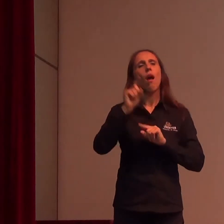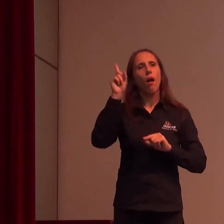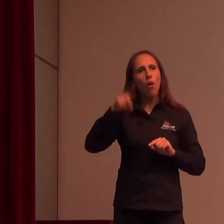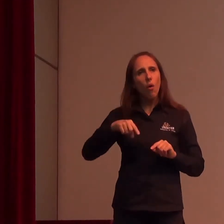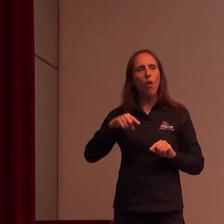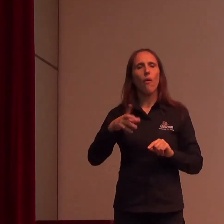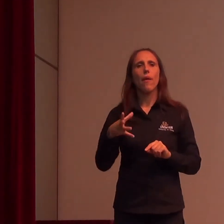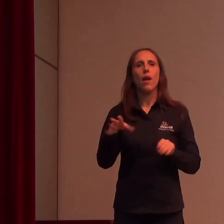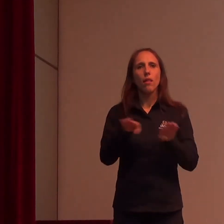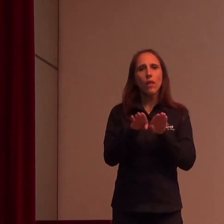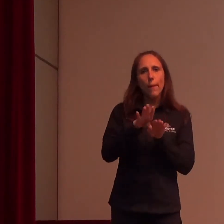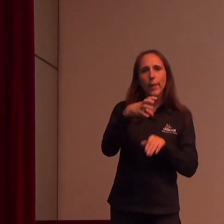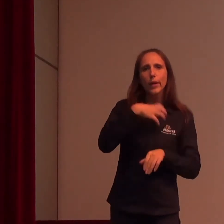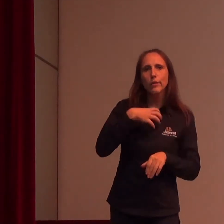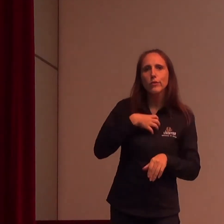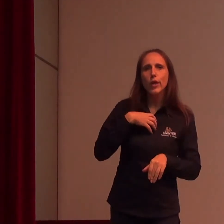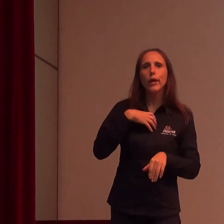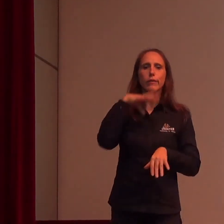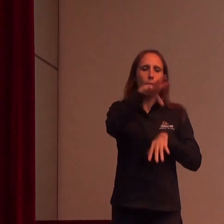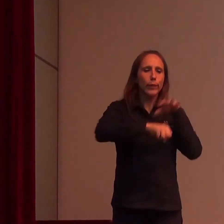forma também da gente buscar,